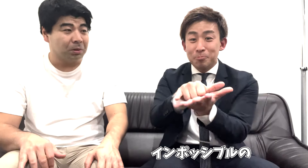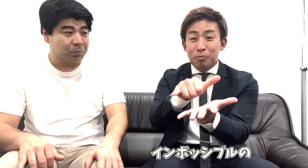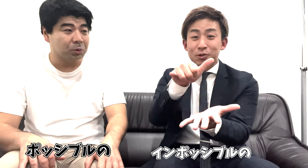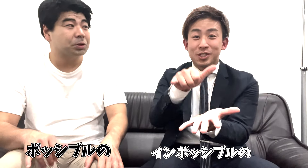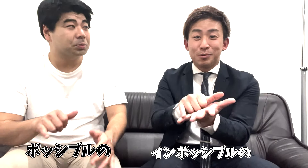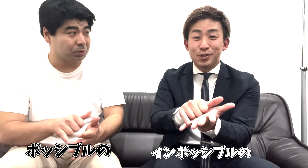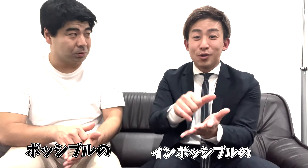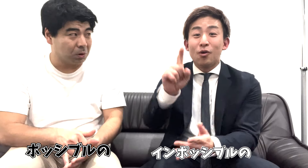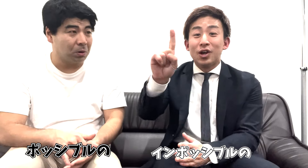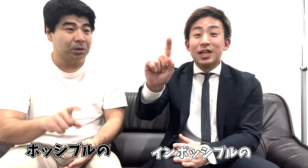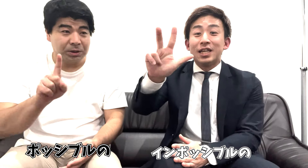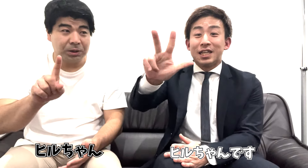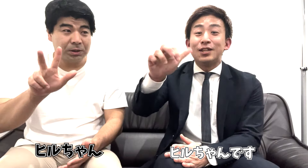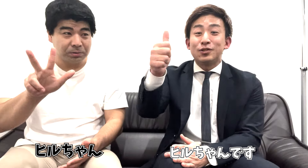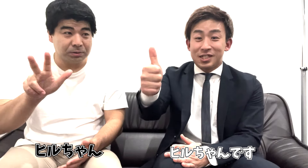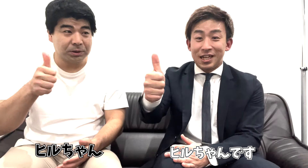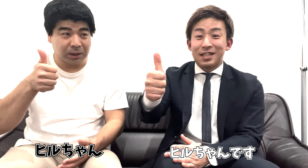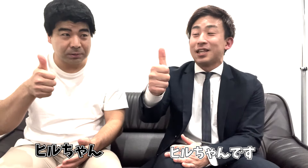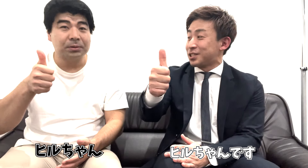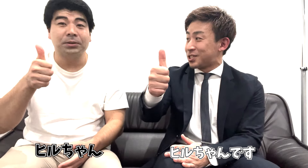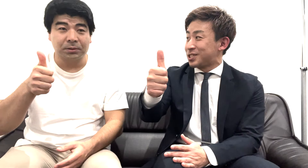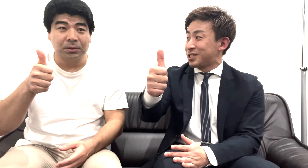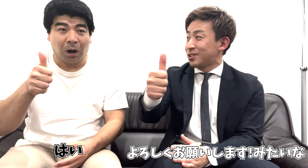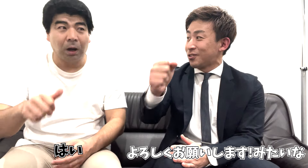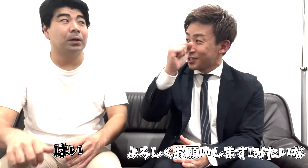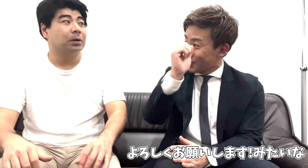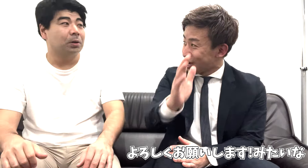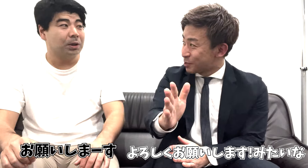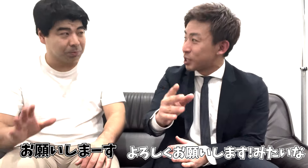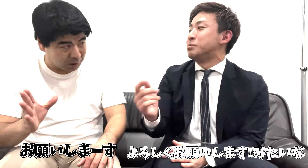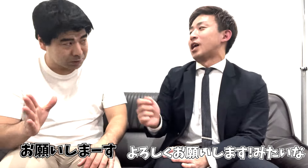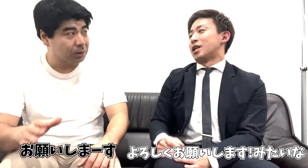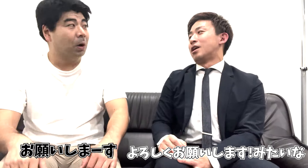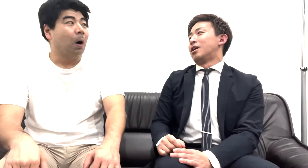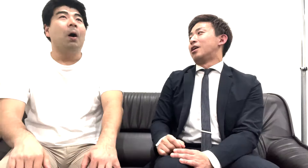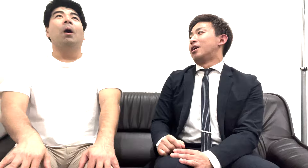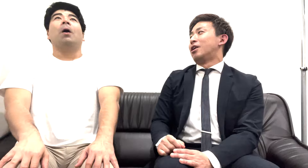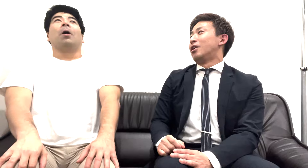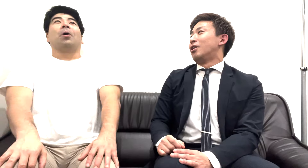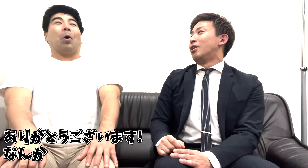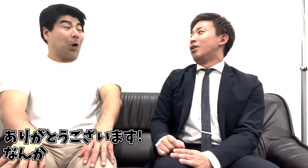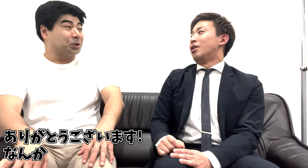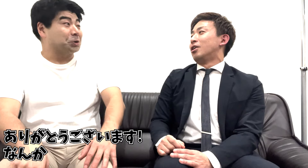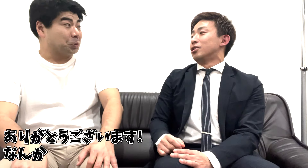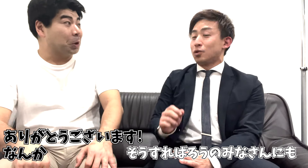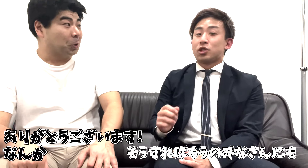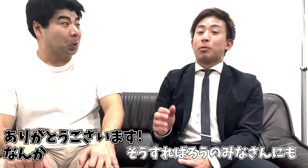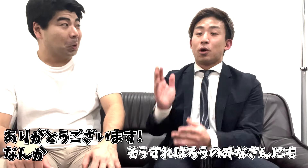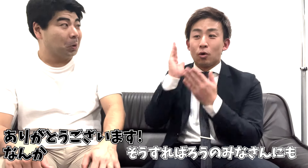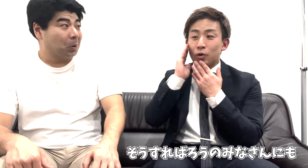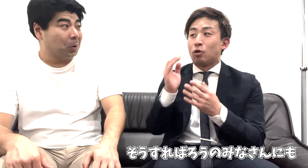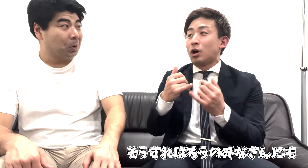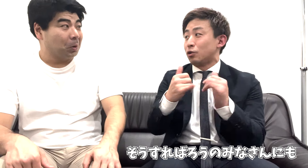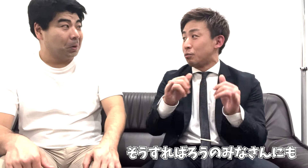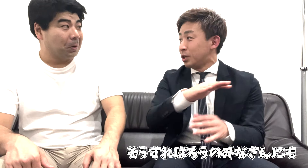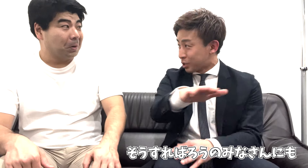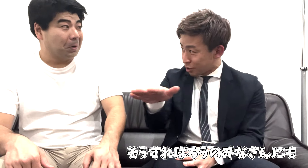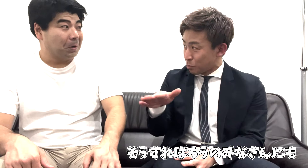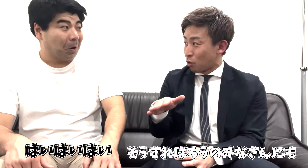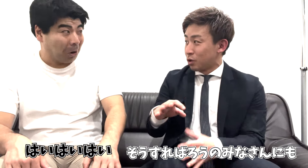ポッシブルのヒルちゃんです、よろしくお願いします、はい、みたいな。 あれですね、 そうすればあのローの、あの皆さんにも